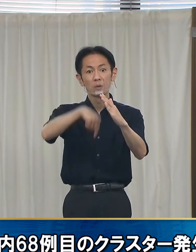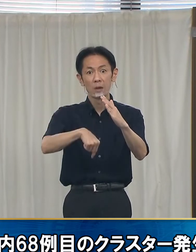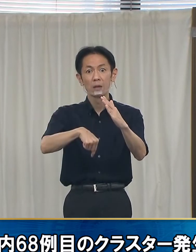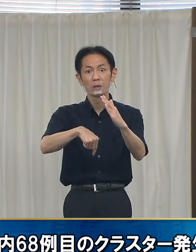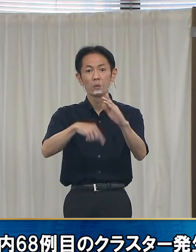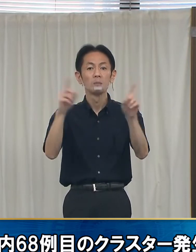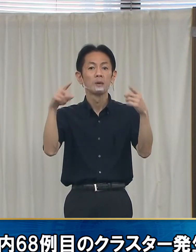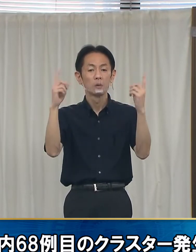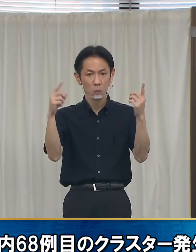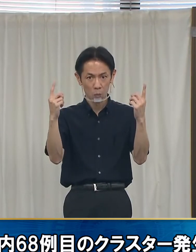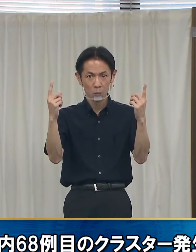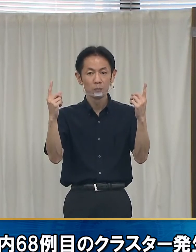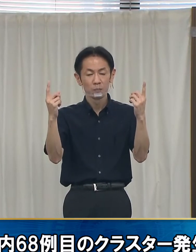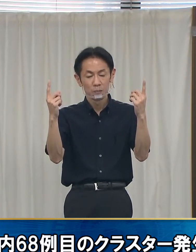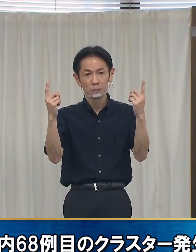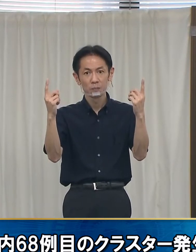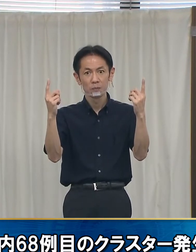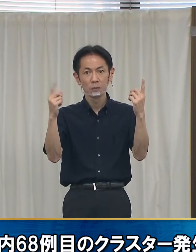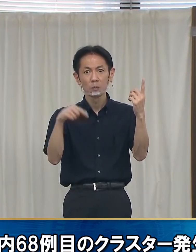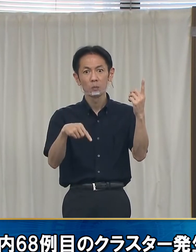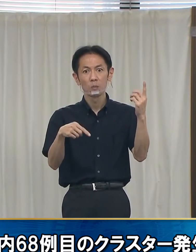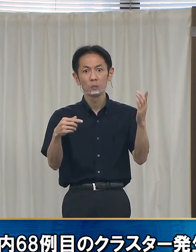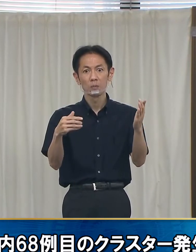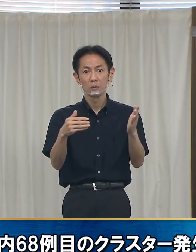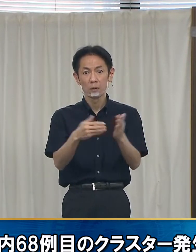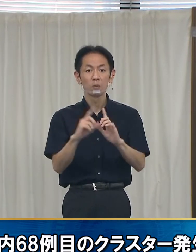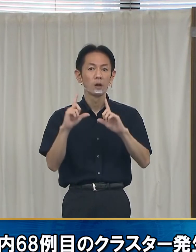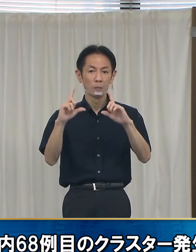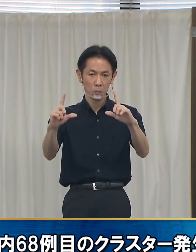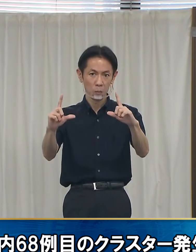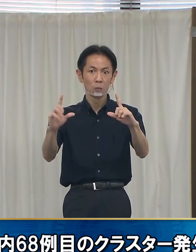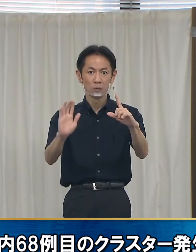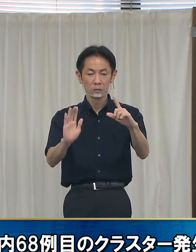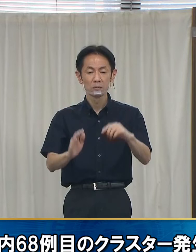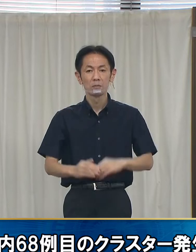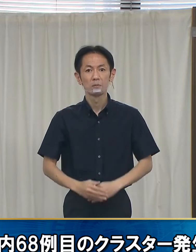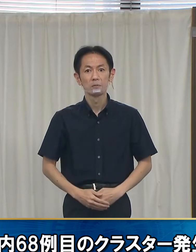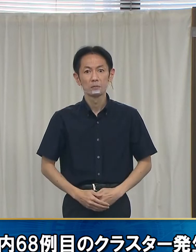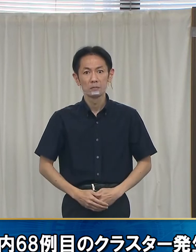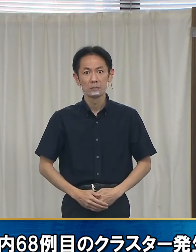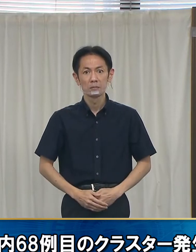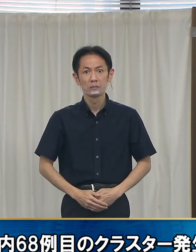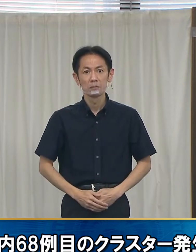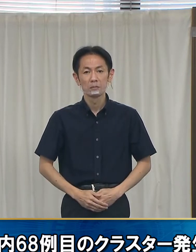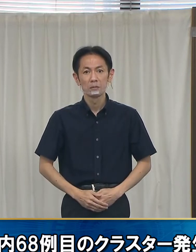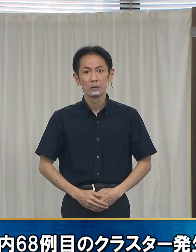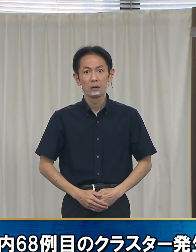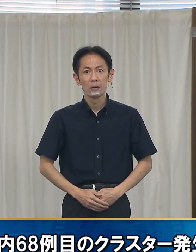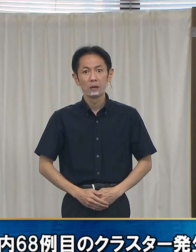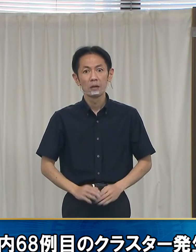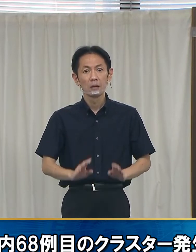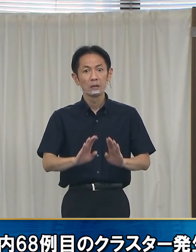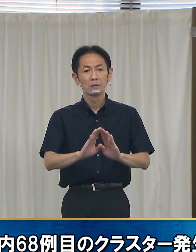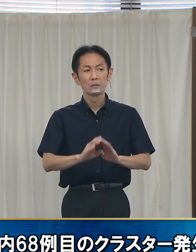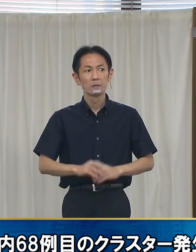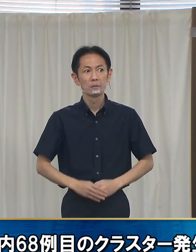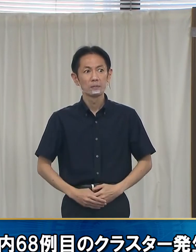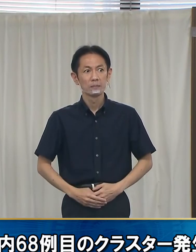屋内でのイベントということで、まあ、そこまでの発表をさせていただきたいと思っております。 開催の